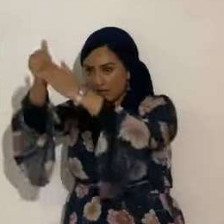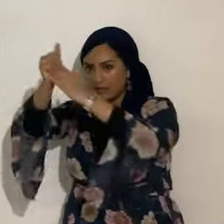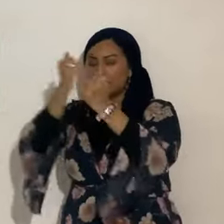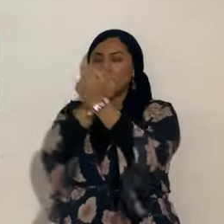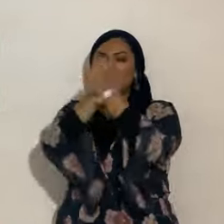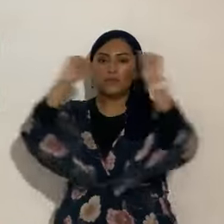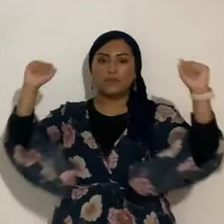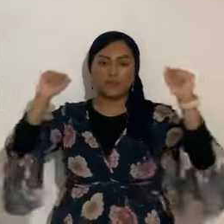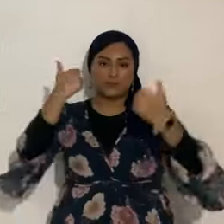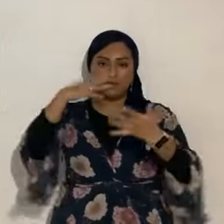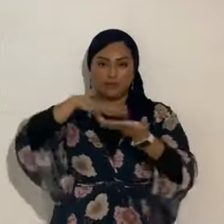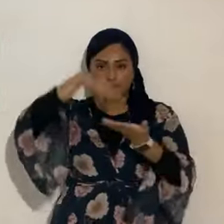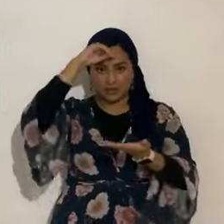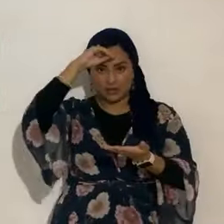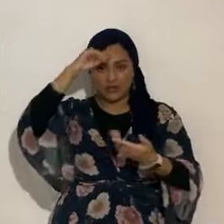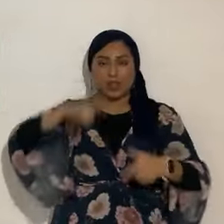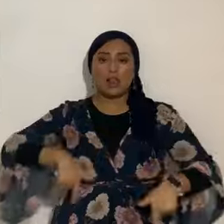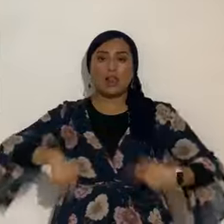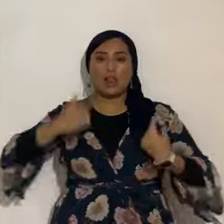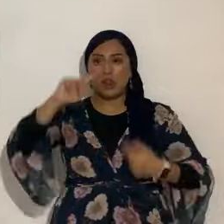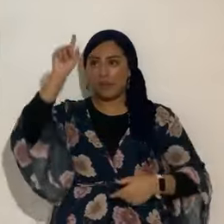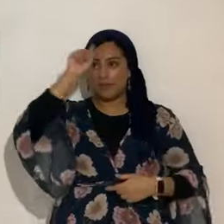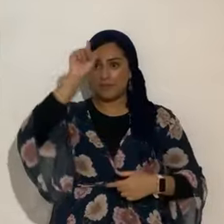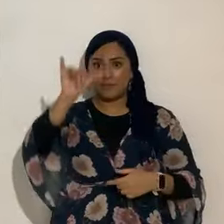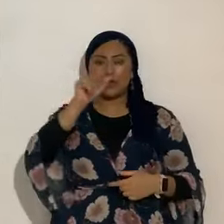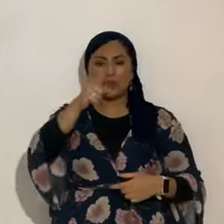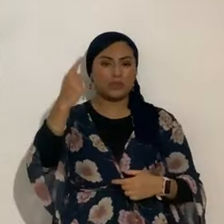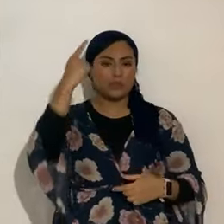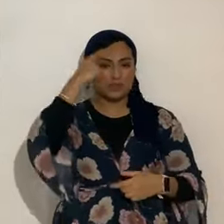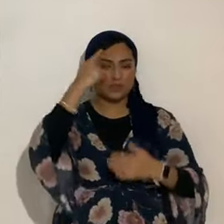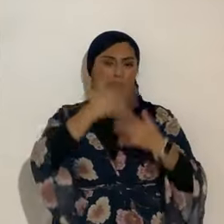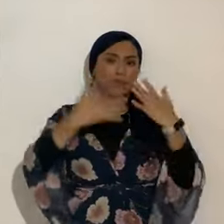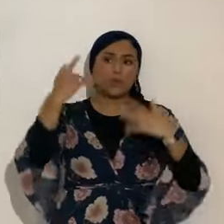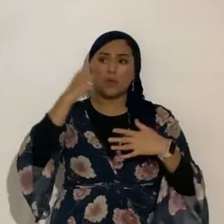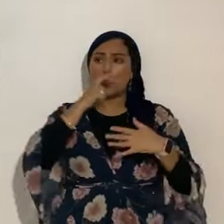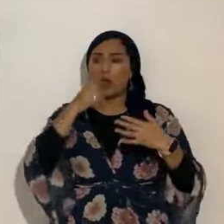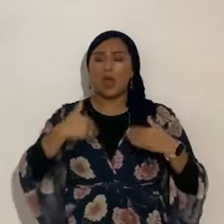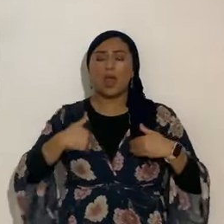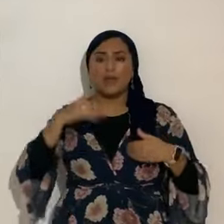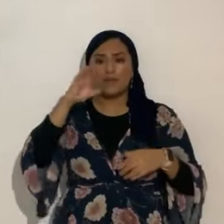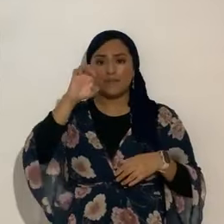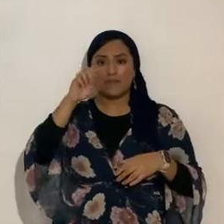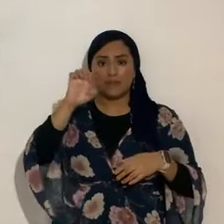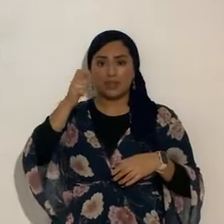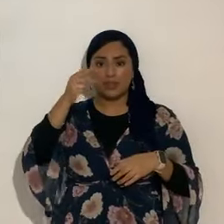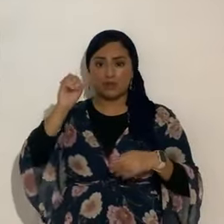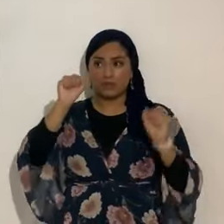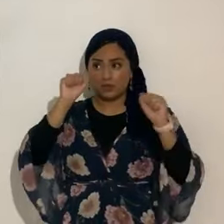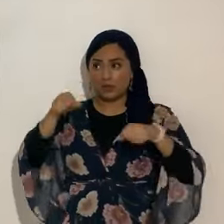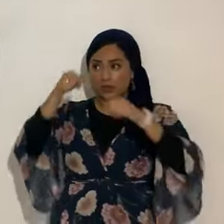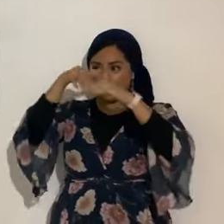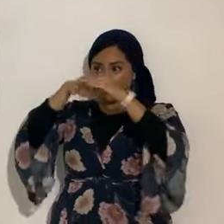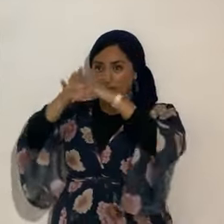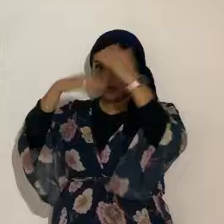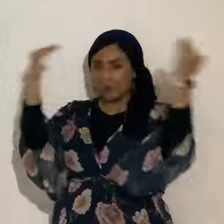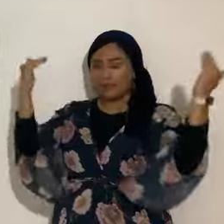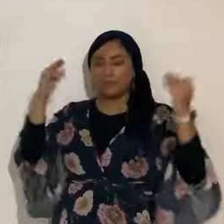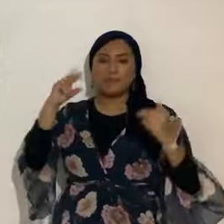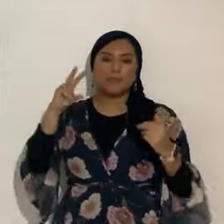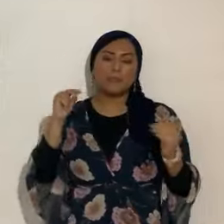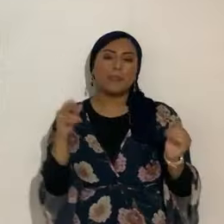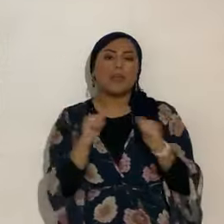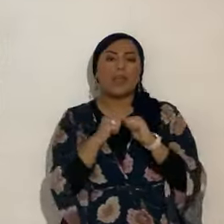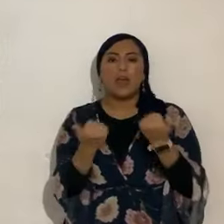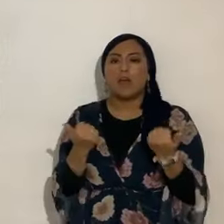ya lo hemos visto. La vida eterna y paz. ¿Tú crees que alguien con ego puede entrar en el cielo? No. ¿Cómo